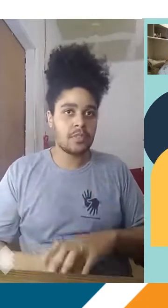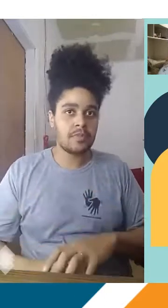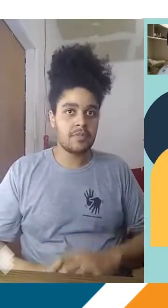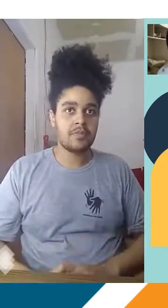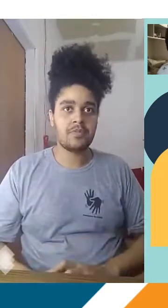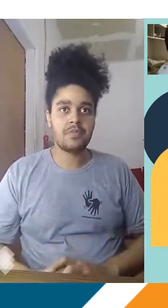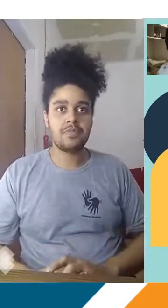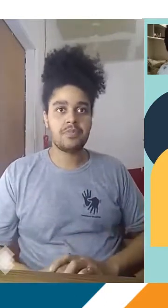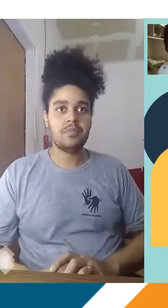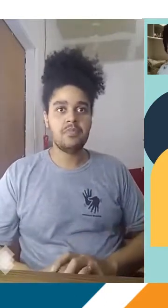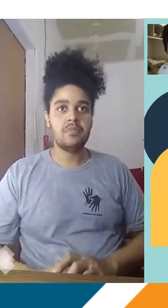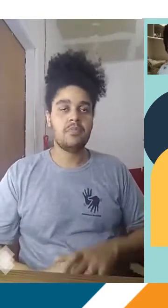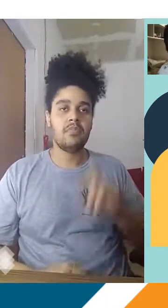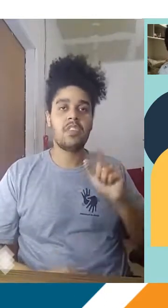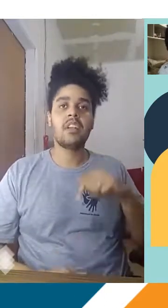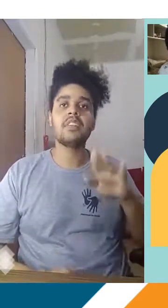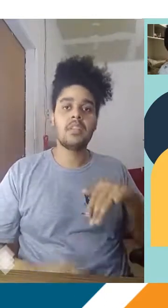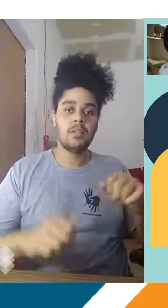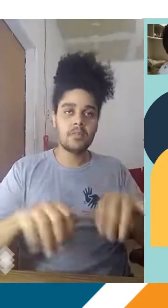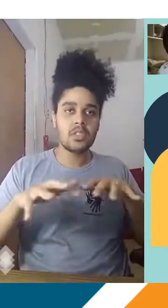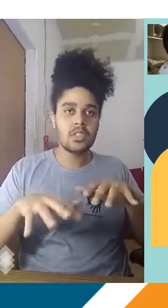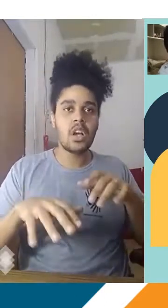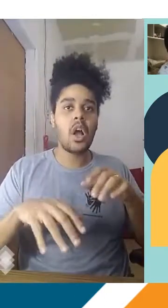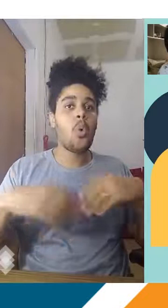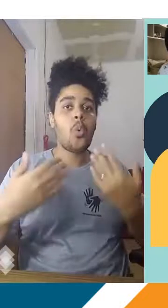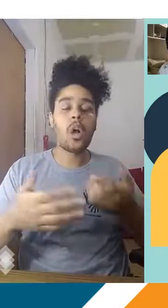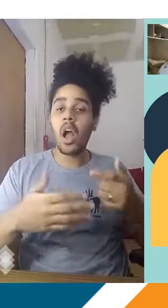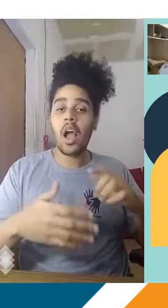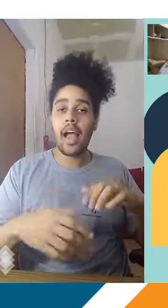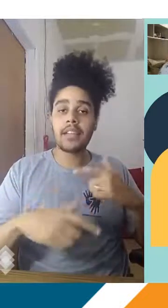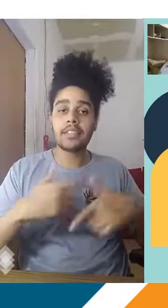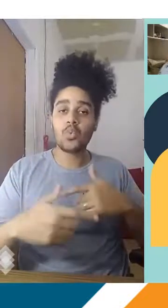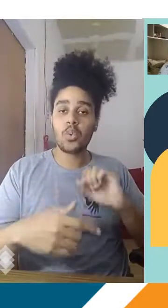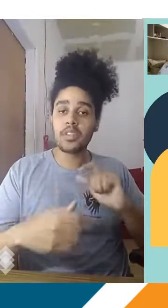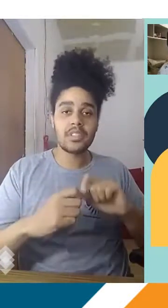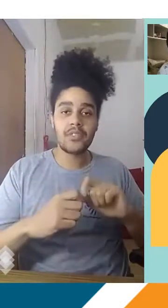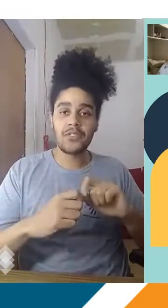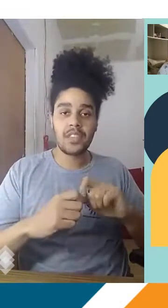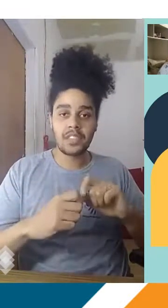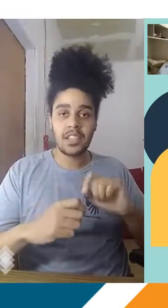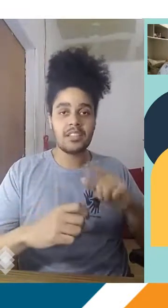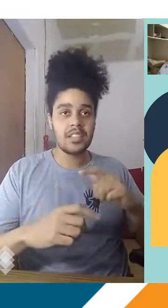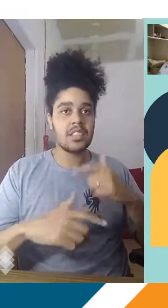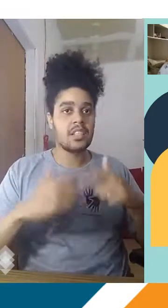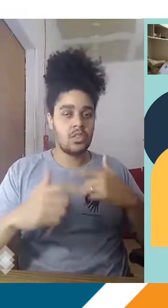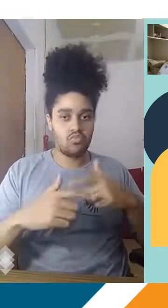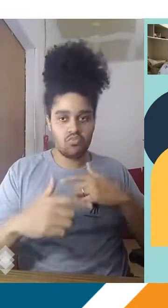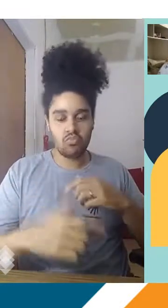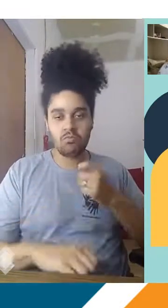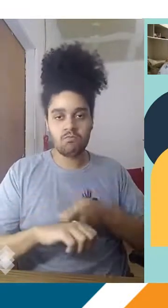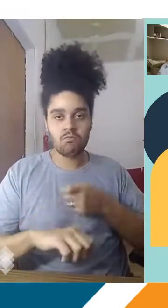o meu agente? O Ministério da Educação, em consonância com as secretarias estaduais. Qual é a ação ou o que ele vai fazer? Vai desenvolver